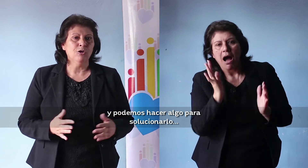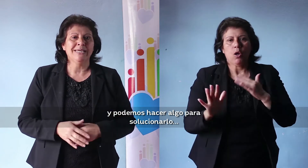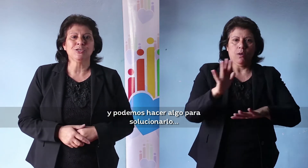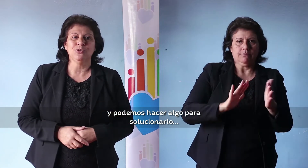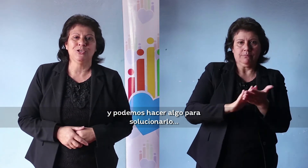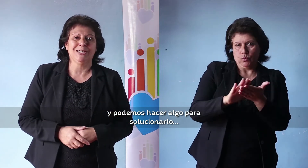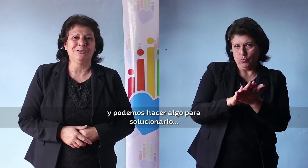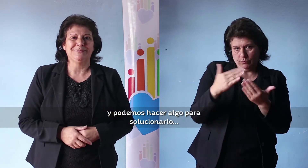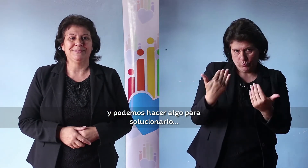para solucionarlo.